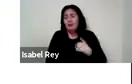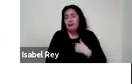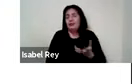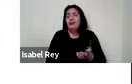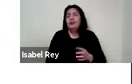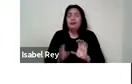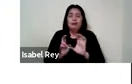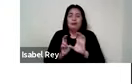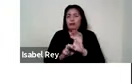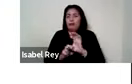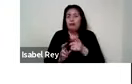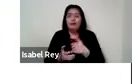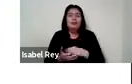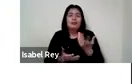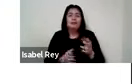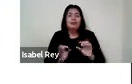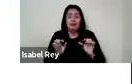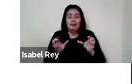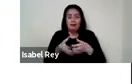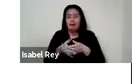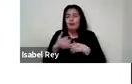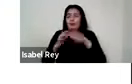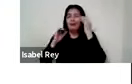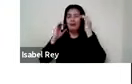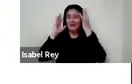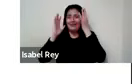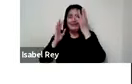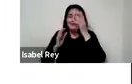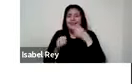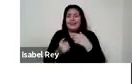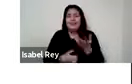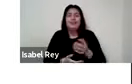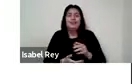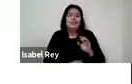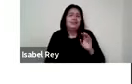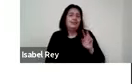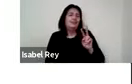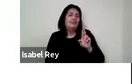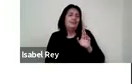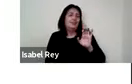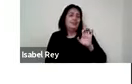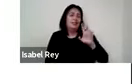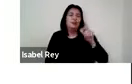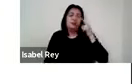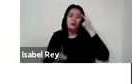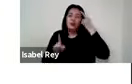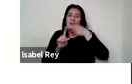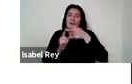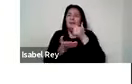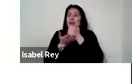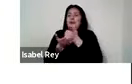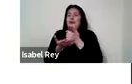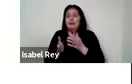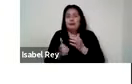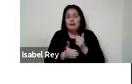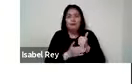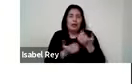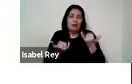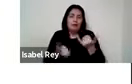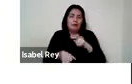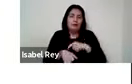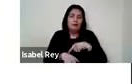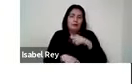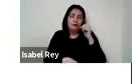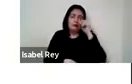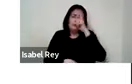cuyecito. Somos la pandilla creativa del Brain, con un objetivo solidario de seguir dándonos la mano en estos momentos